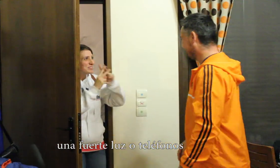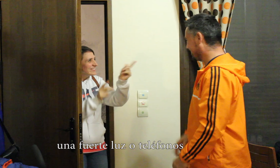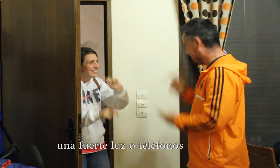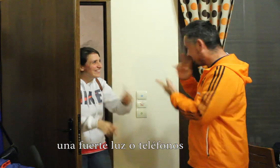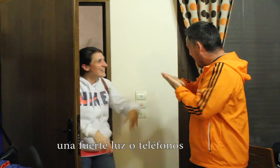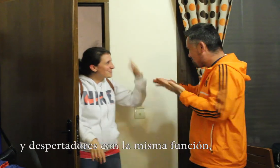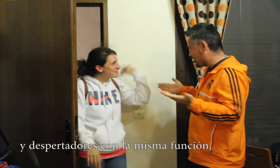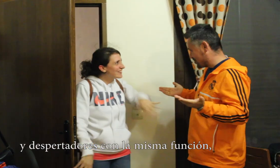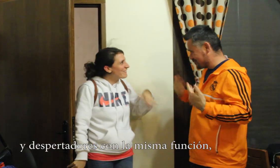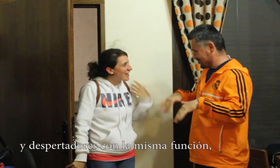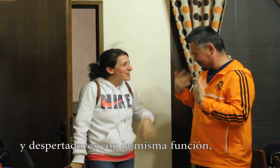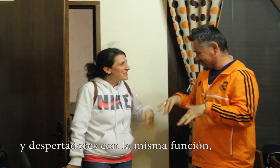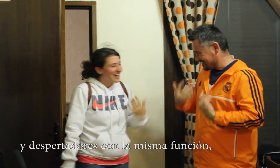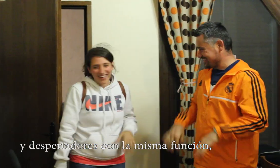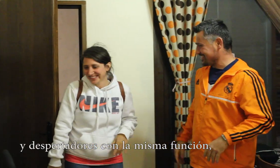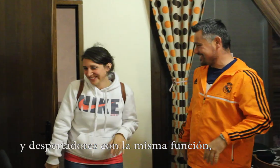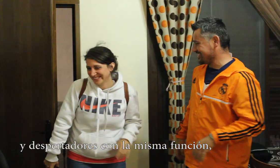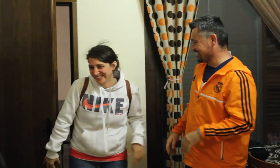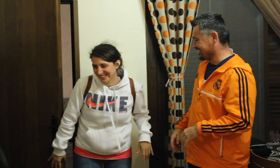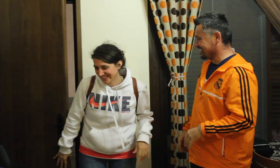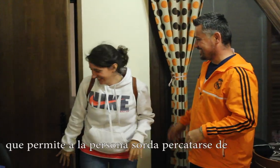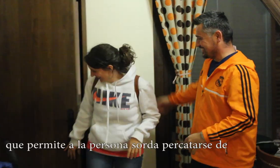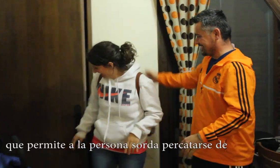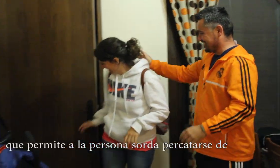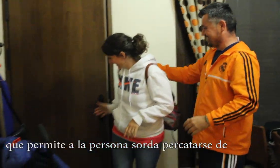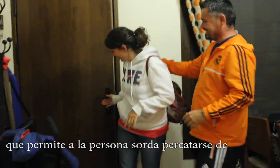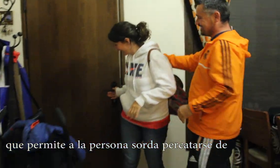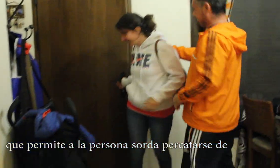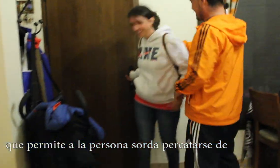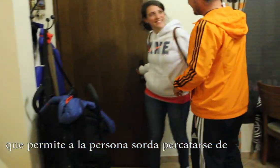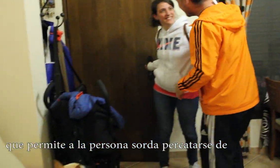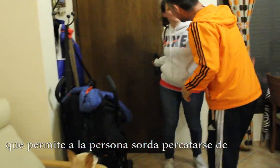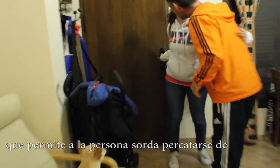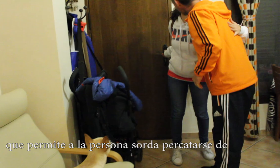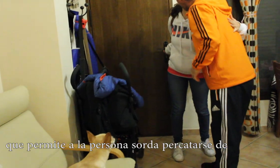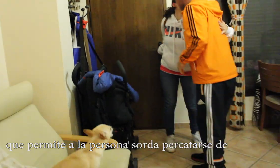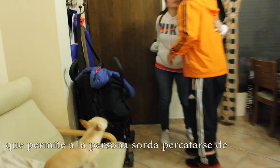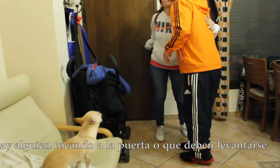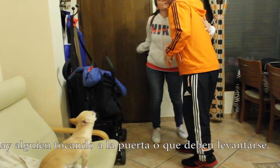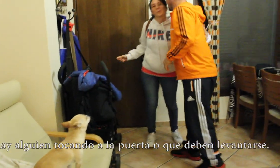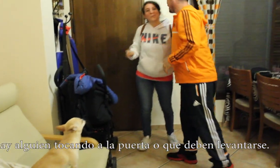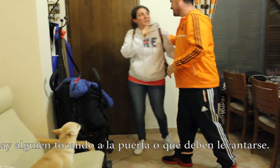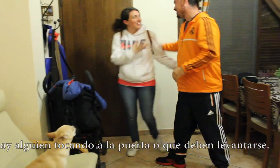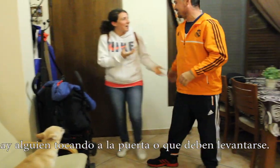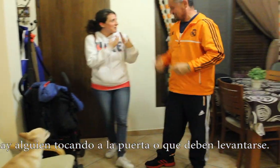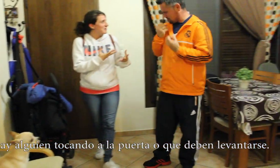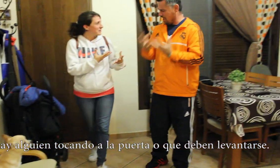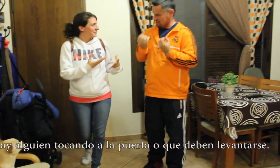O teléfonos y despertadores con la misma función, que permite a la persona sorda percatarse de que hay alguien tocando la puerta o que debe